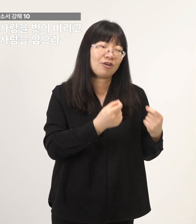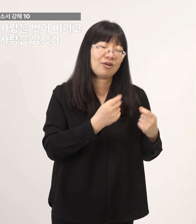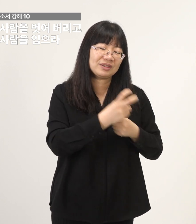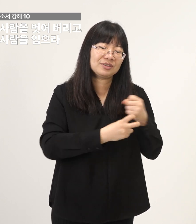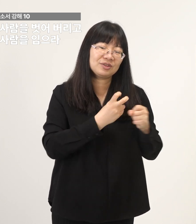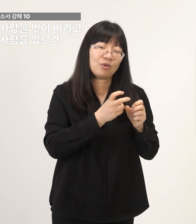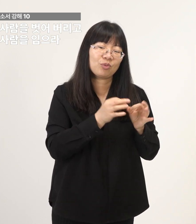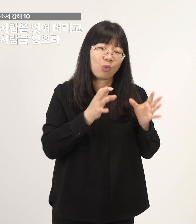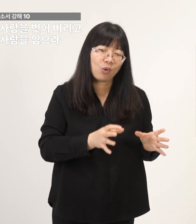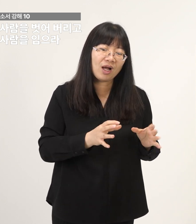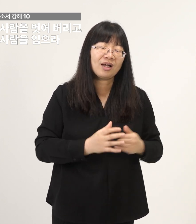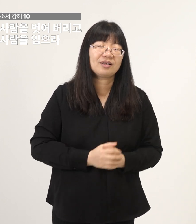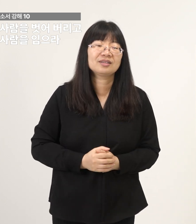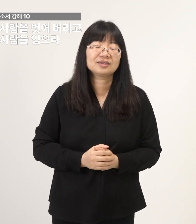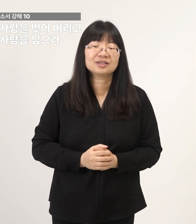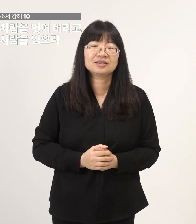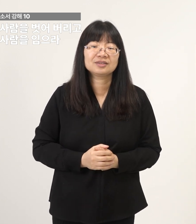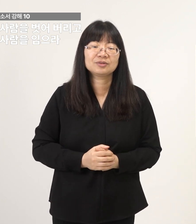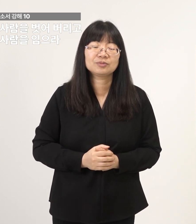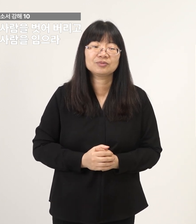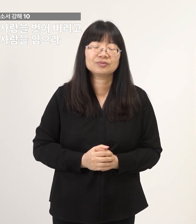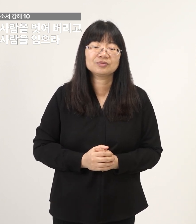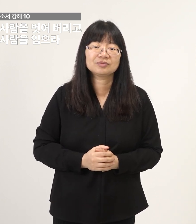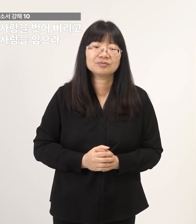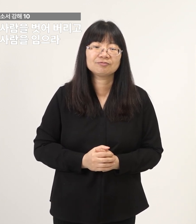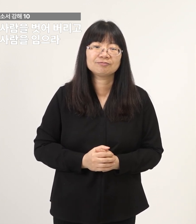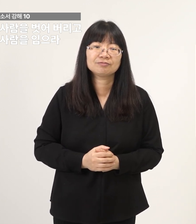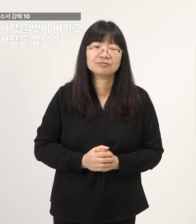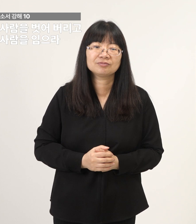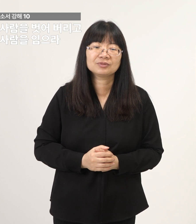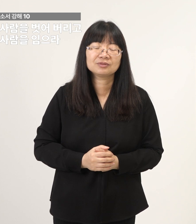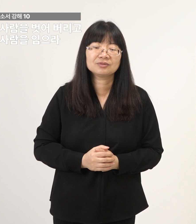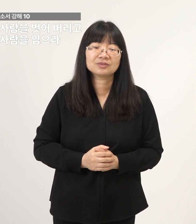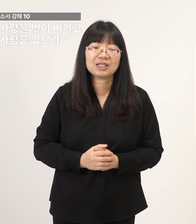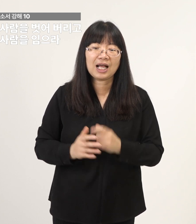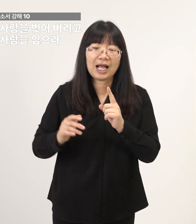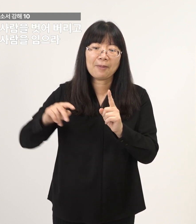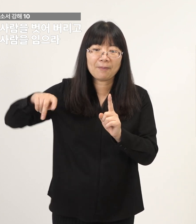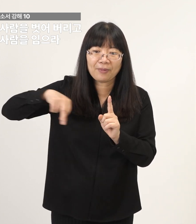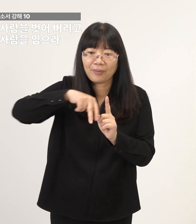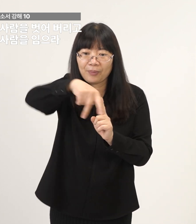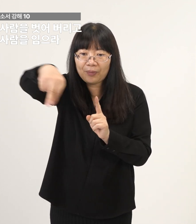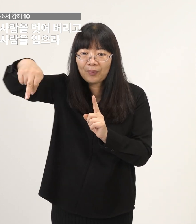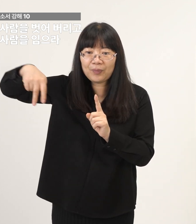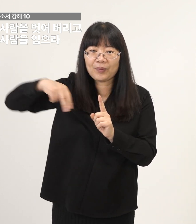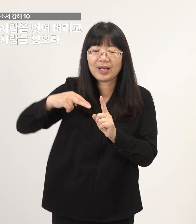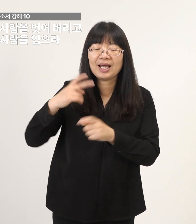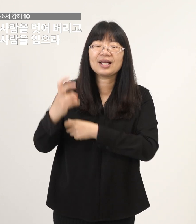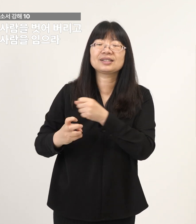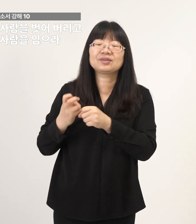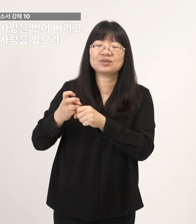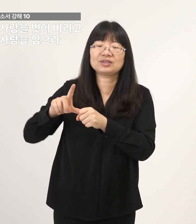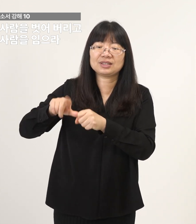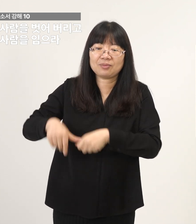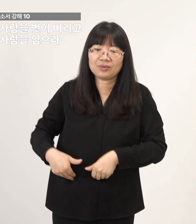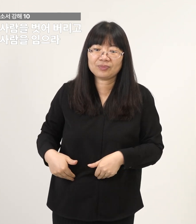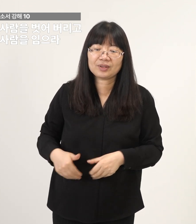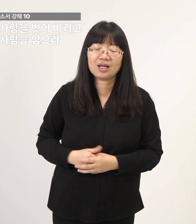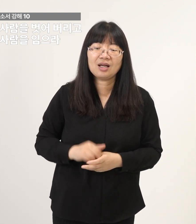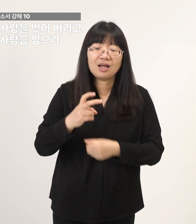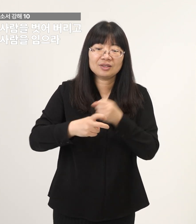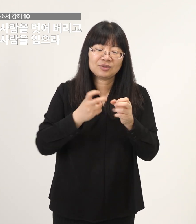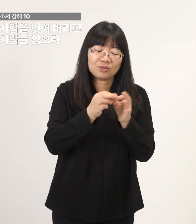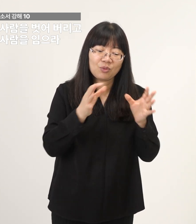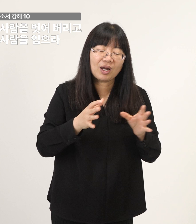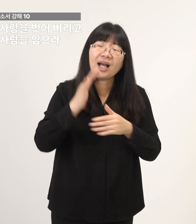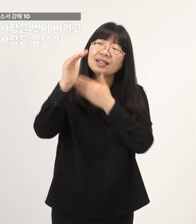20년 동안. 한 바퀴 도는데 20년. 생각해 보시라고. 20년 동안 야곱에게 하나님이 의도했던 건